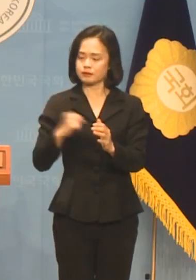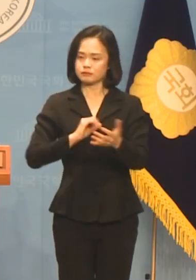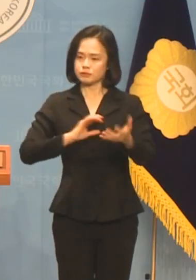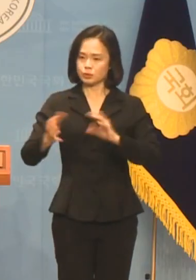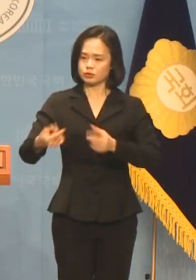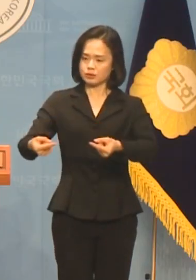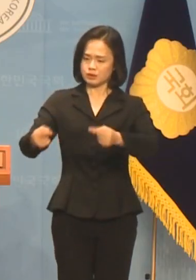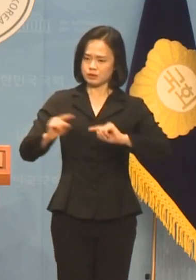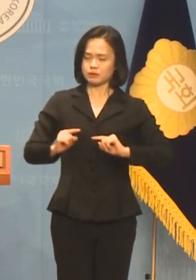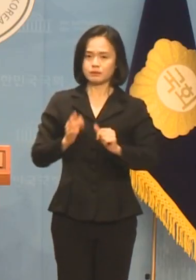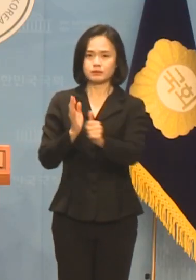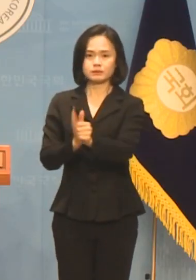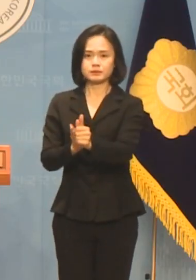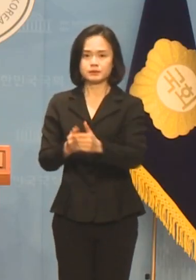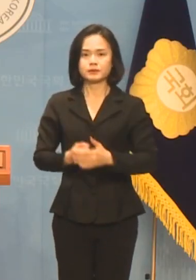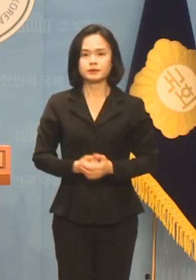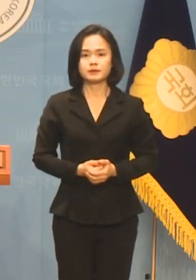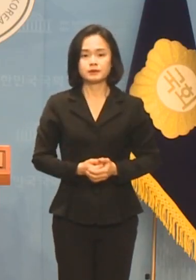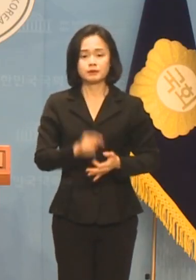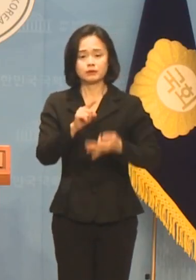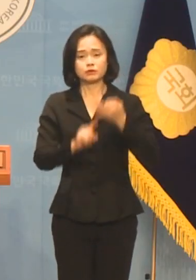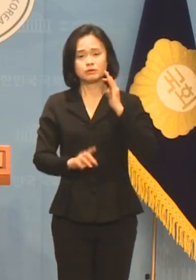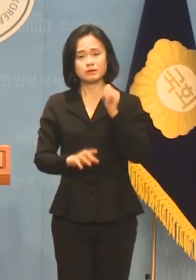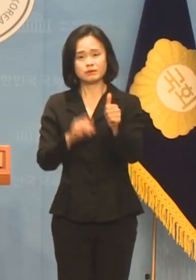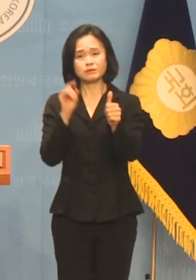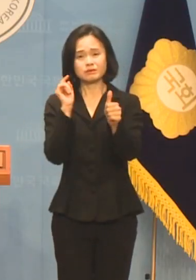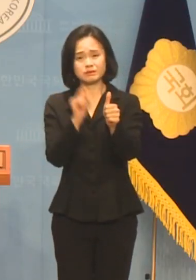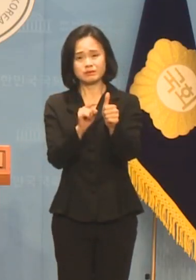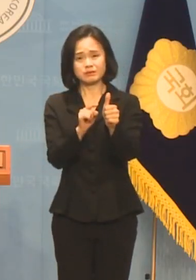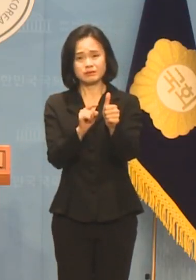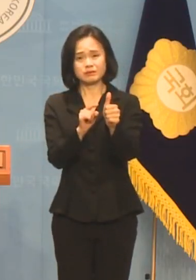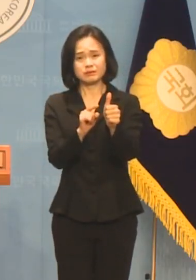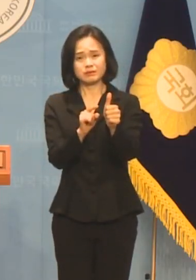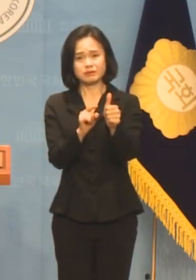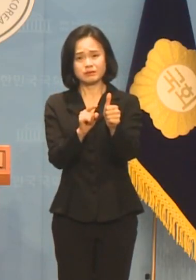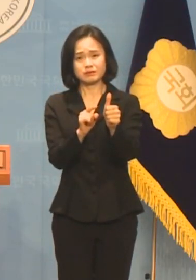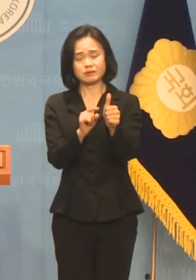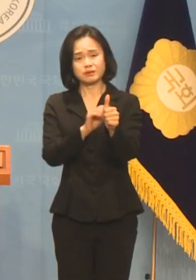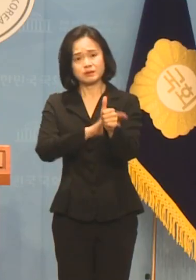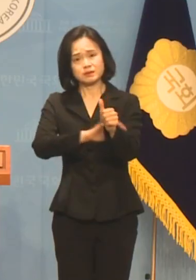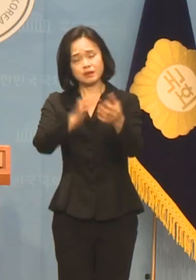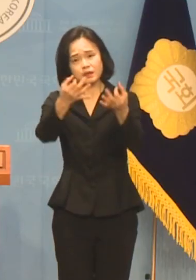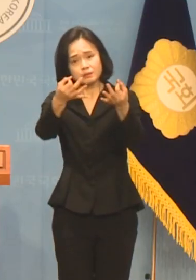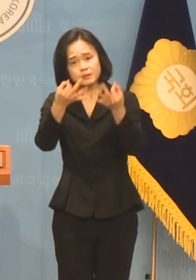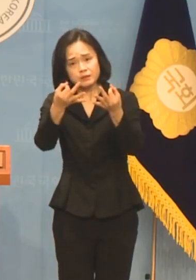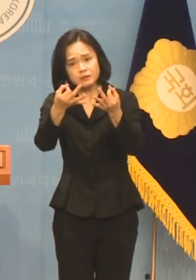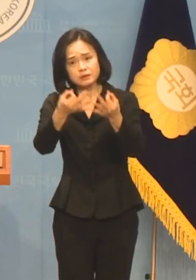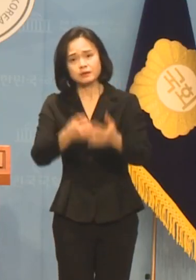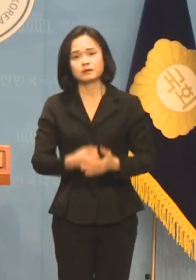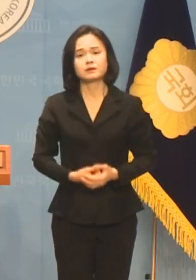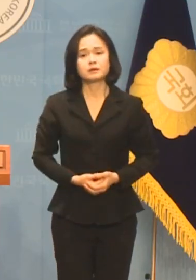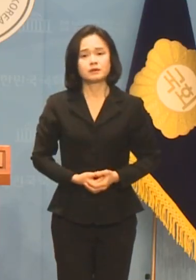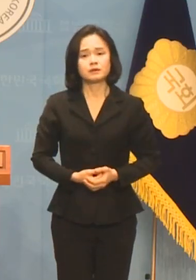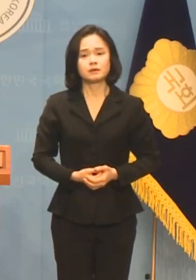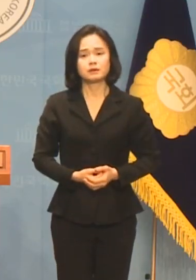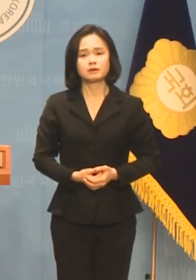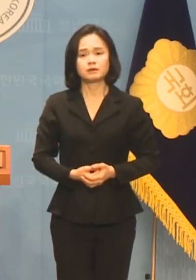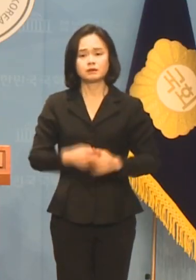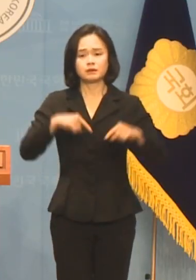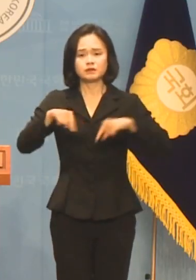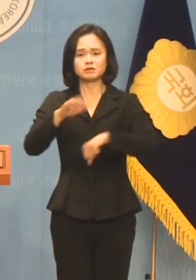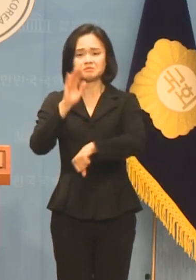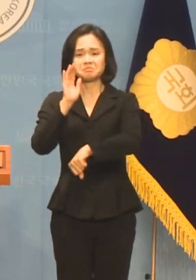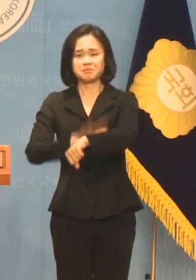바랍니다. 그리고 윤석열 씨는 지금부터 잘 들어주셨으면 좋겠습니다. 이제 극우 유튜버